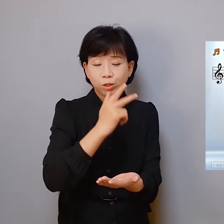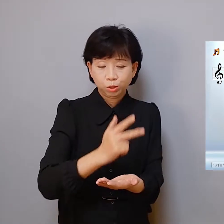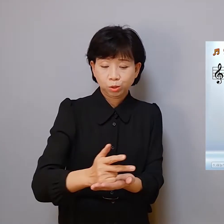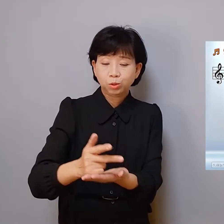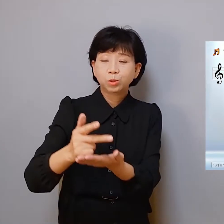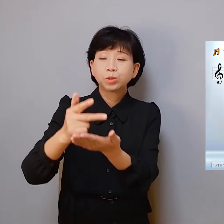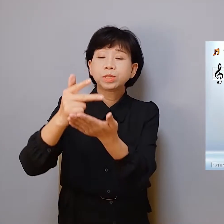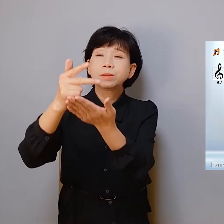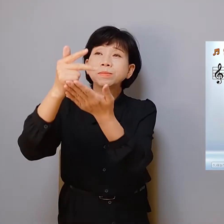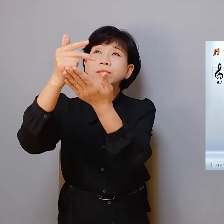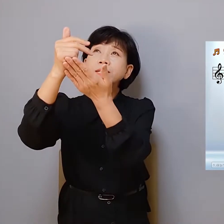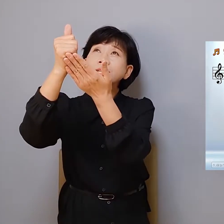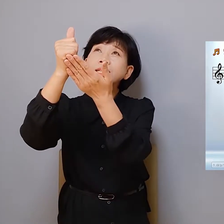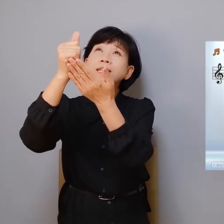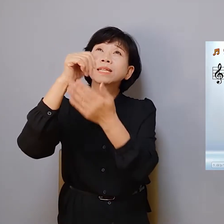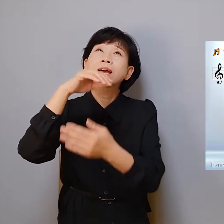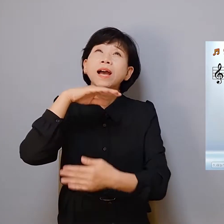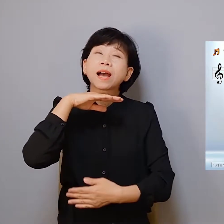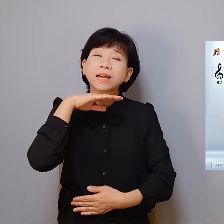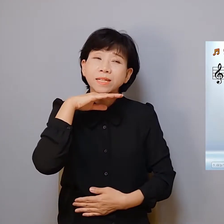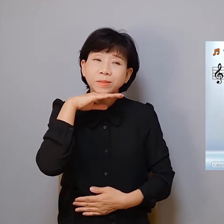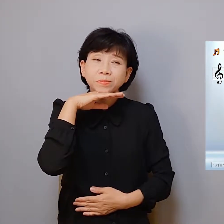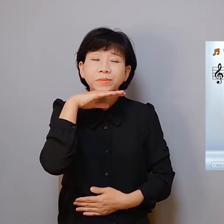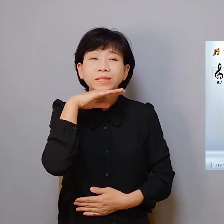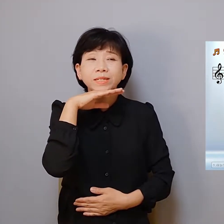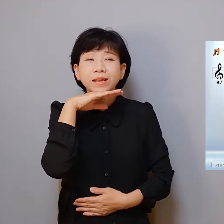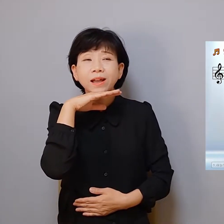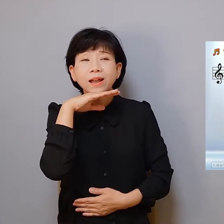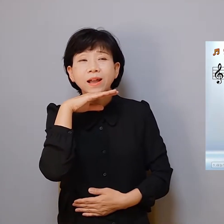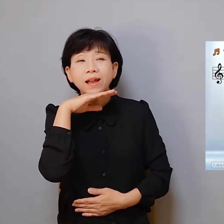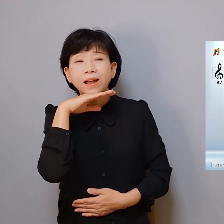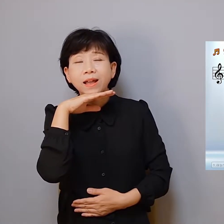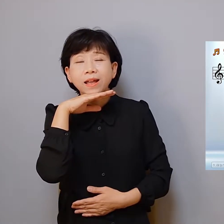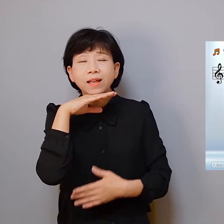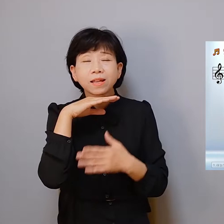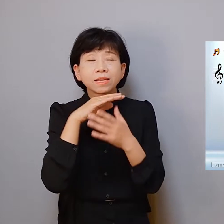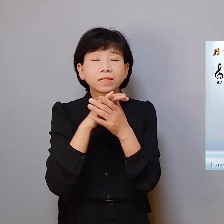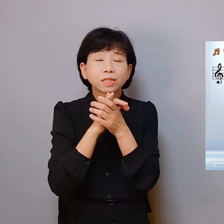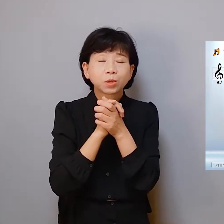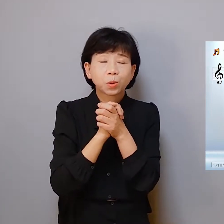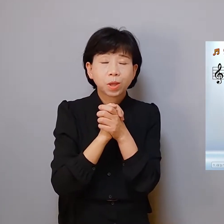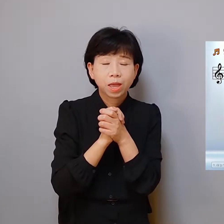임재하소서 주님을 기다립니다.